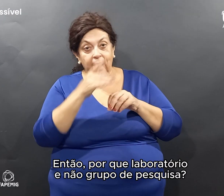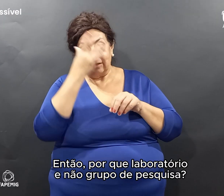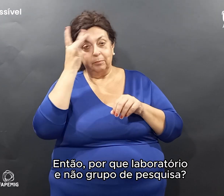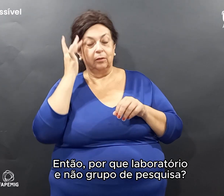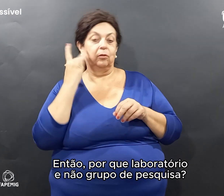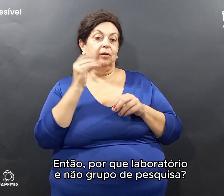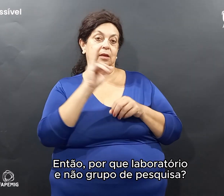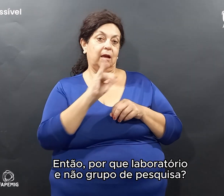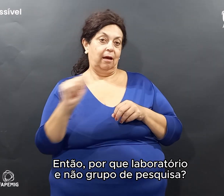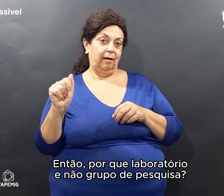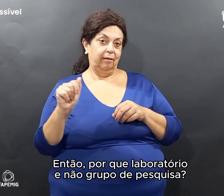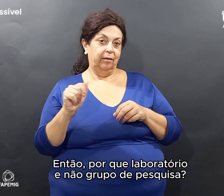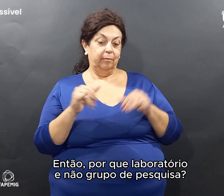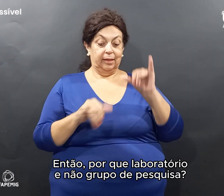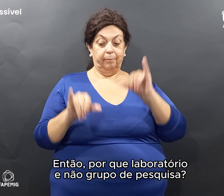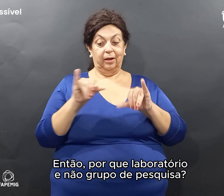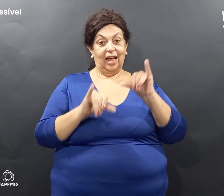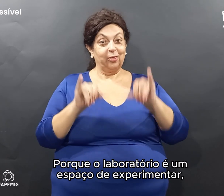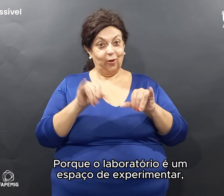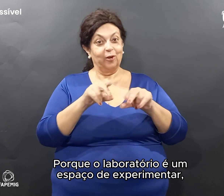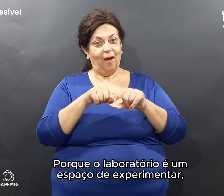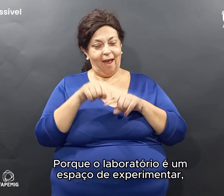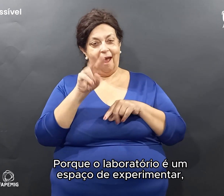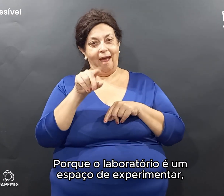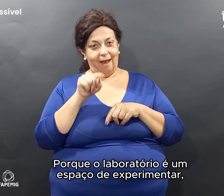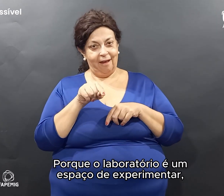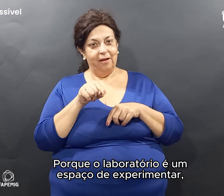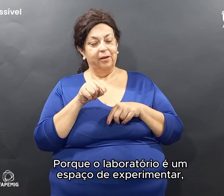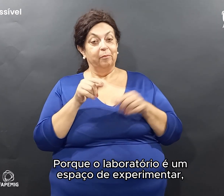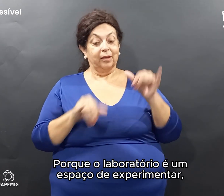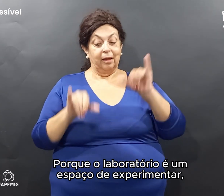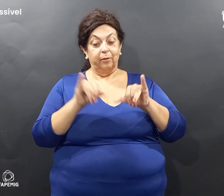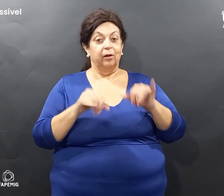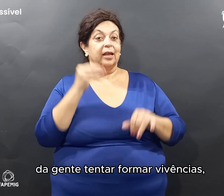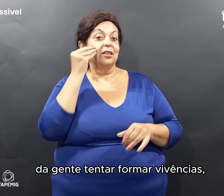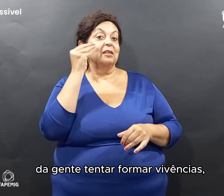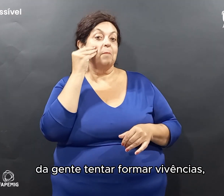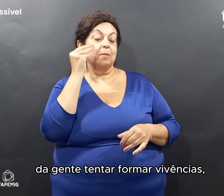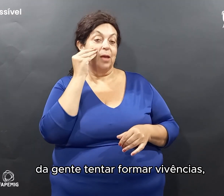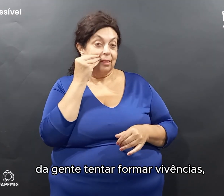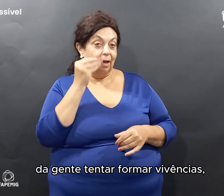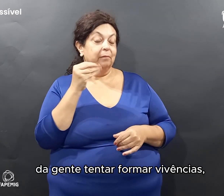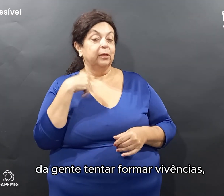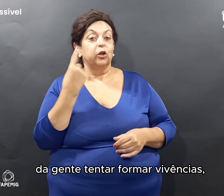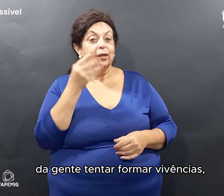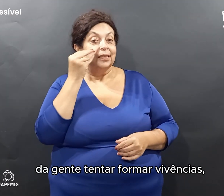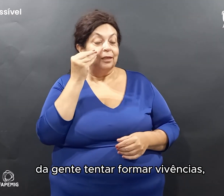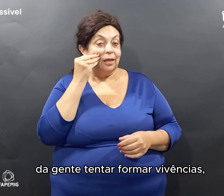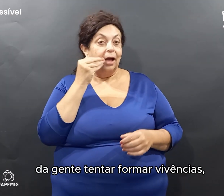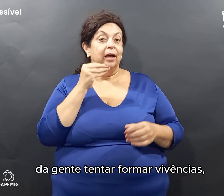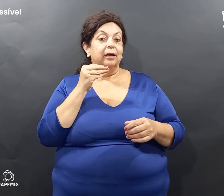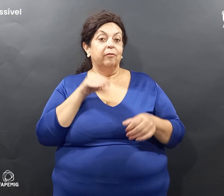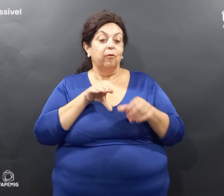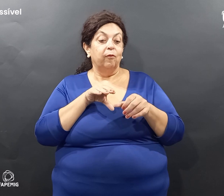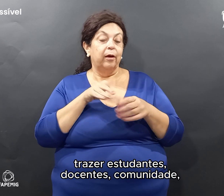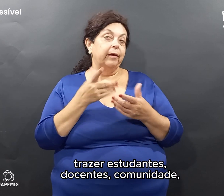por que laboratório e não grupo de pesquisa? Porque o laboratório é um espaço de experimentar, da gente tentar formar vivências,